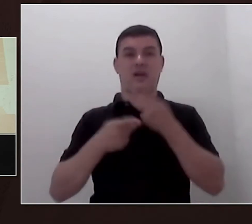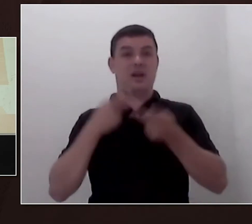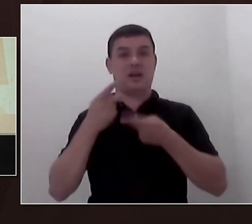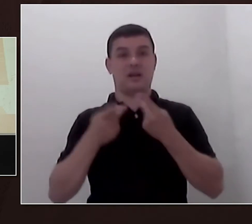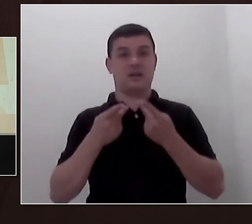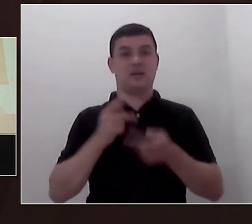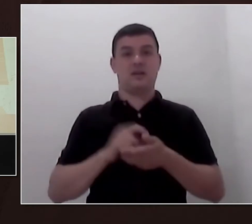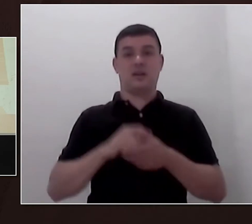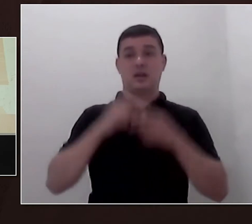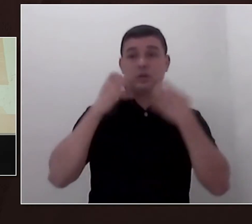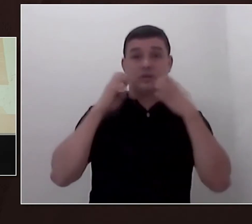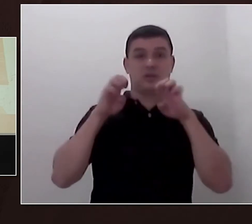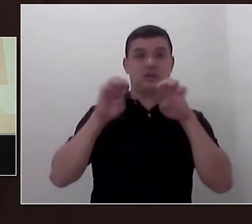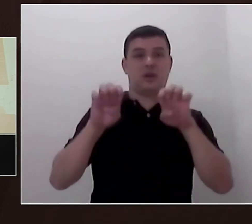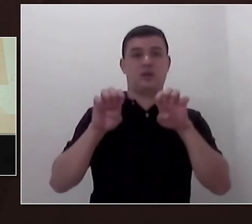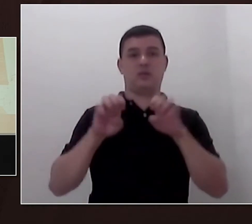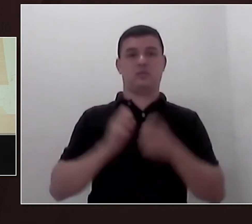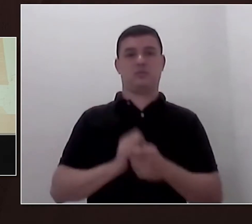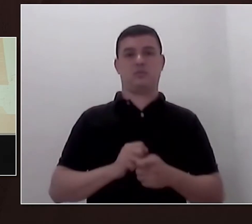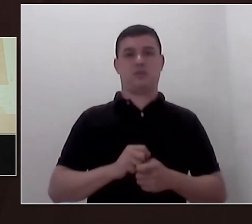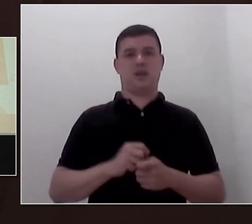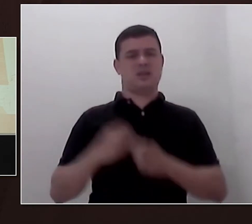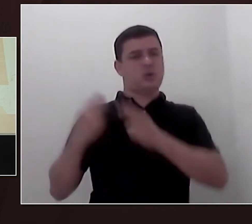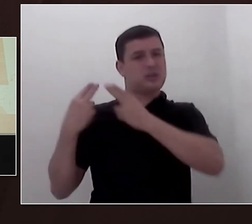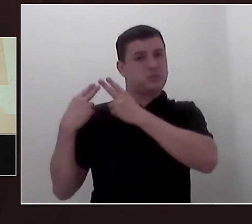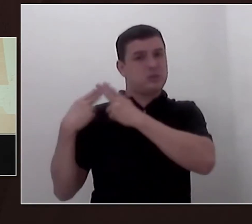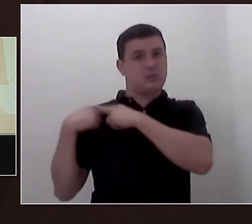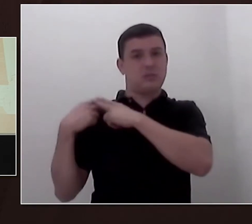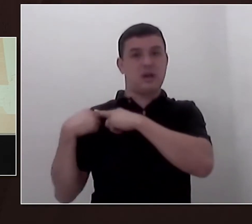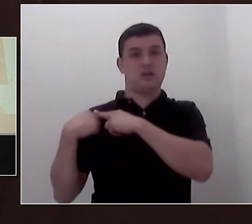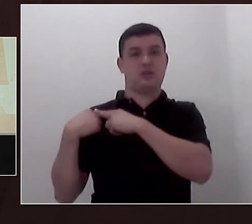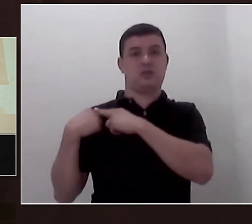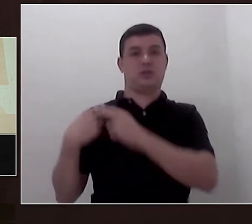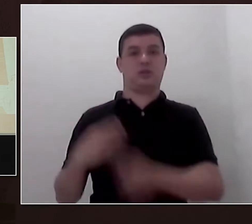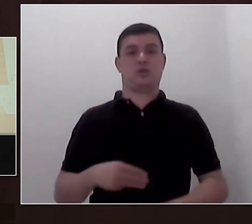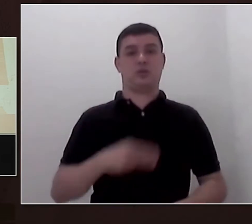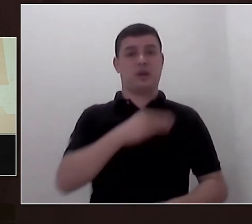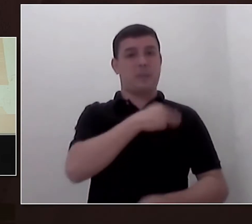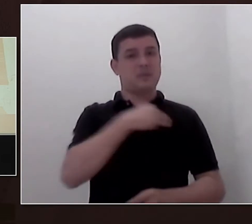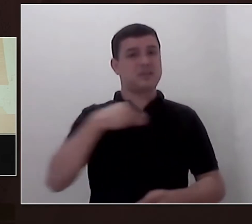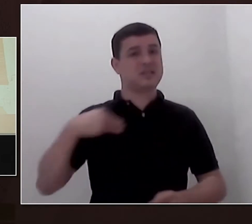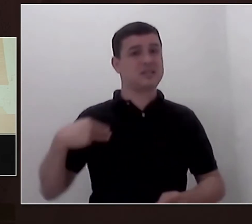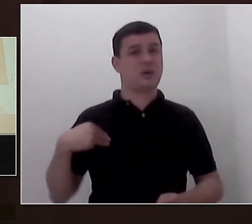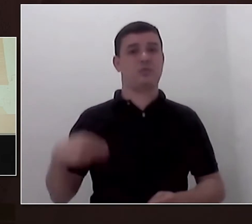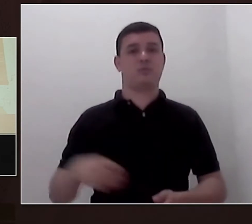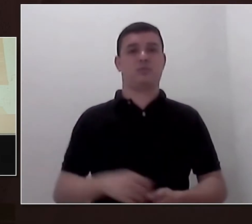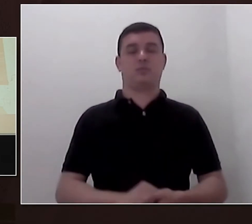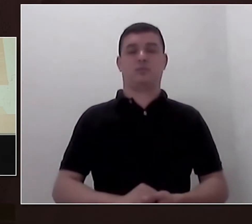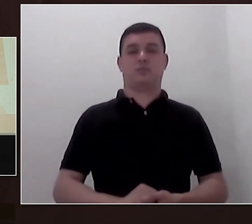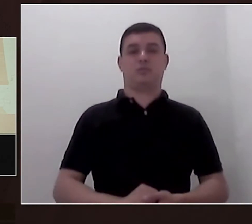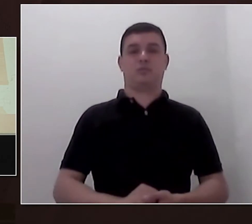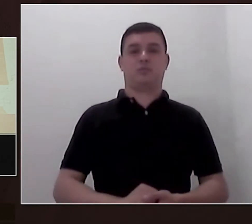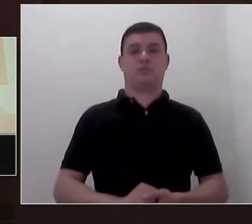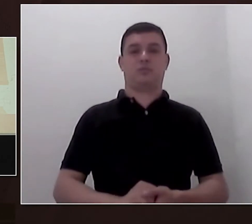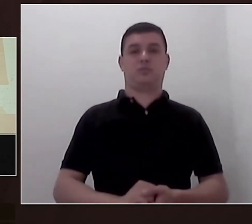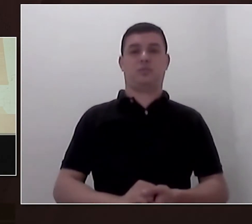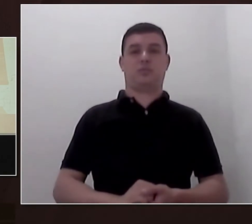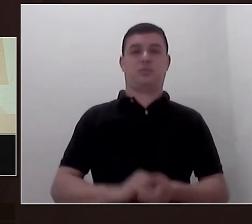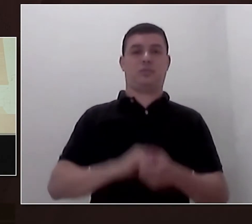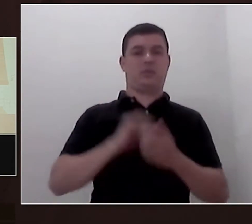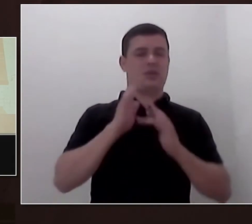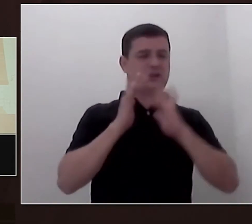é? Capítulo 28, versículo 18. Jesus, aproximando-se, falou-lhes,